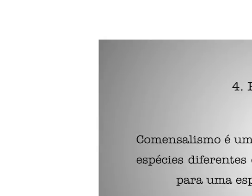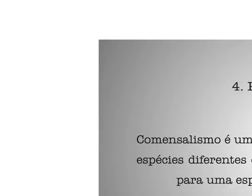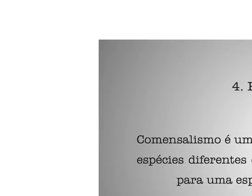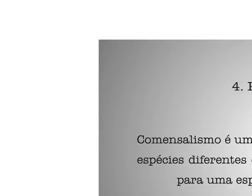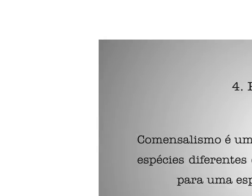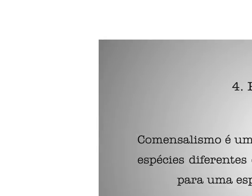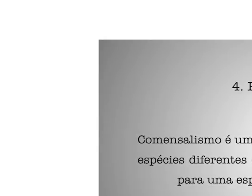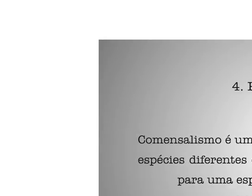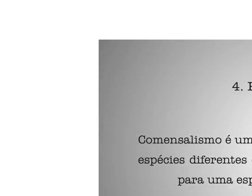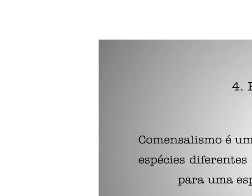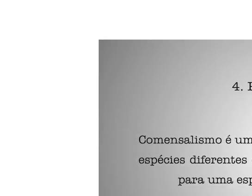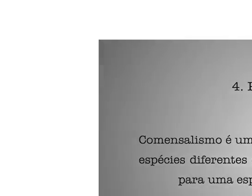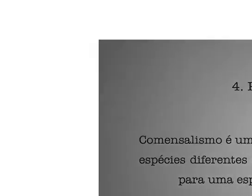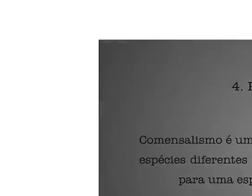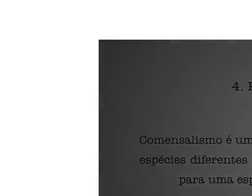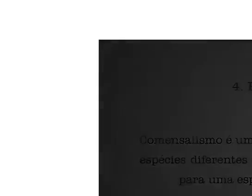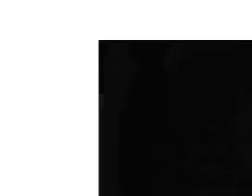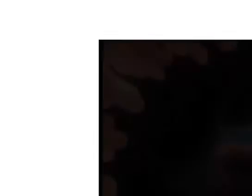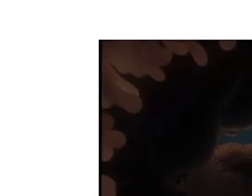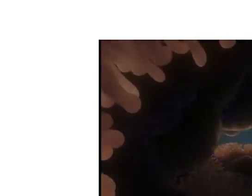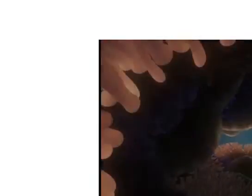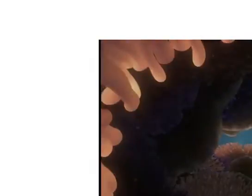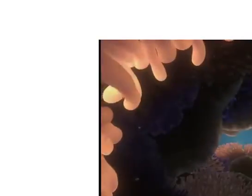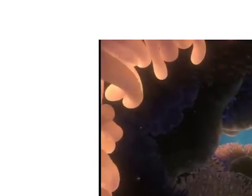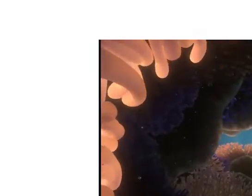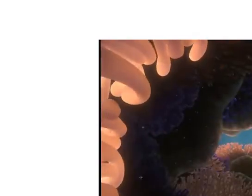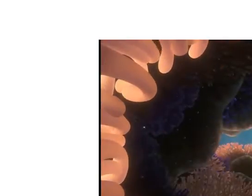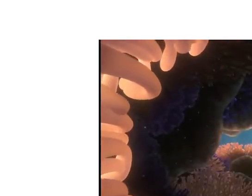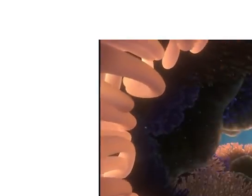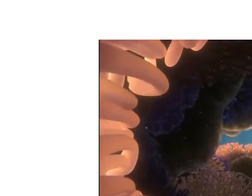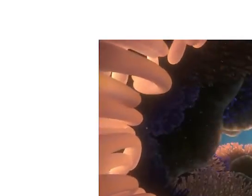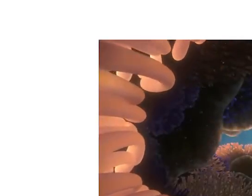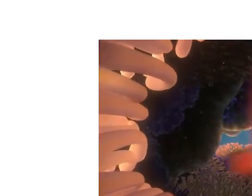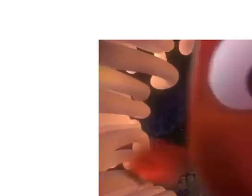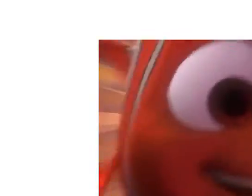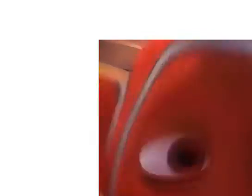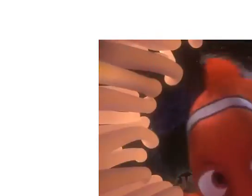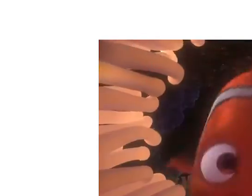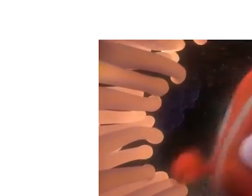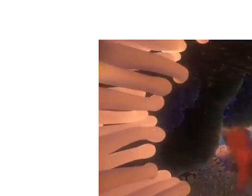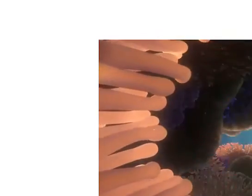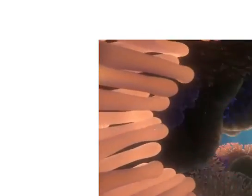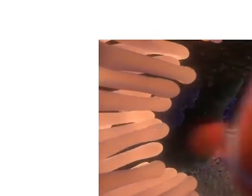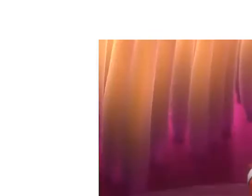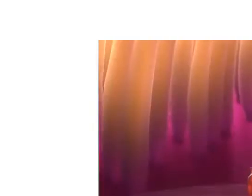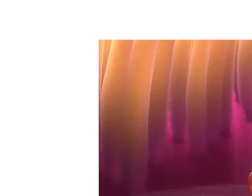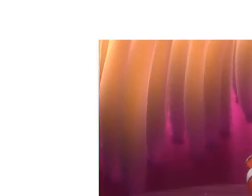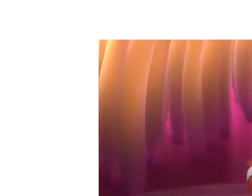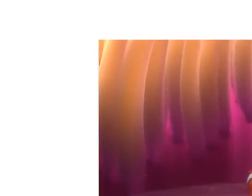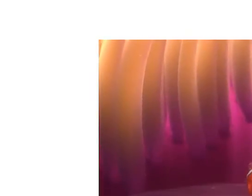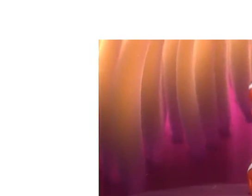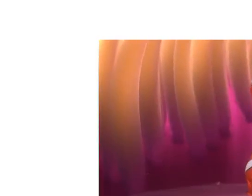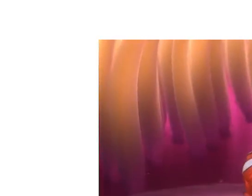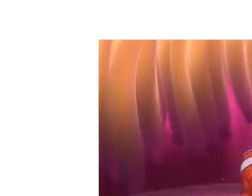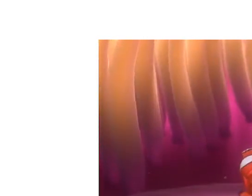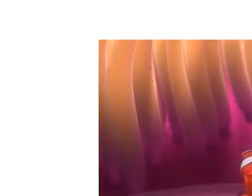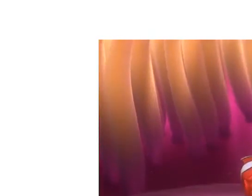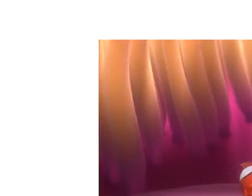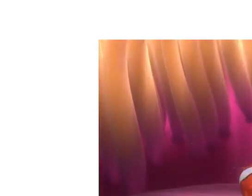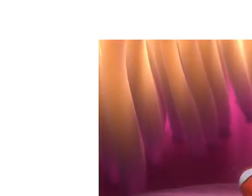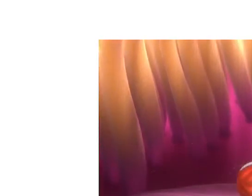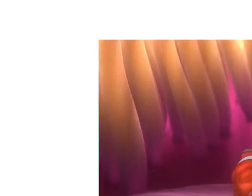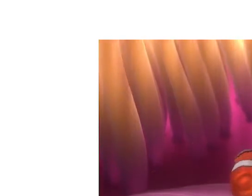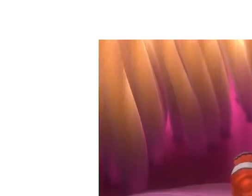alimentares sem prejudicar a outra espécie. Primeiro dia de aula, vamos lá, acorda, primeiro dia de